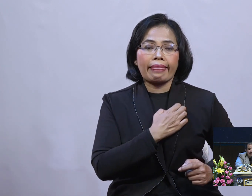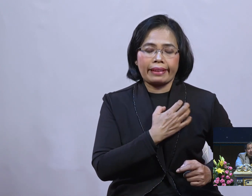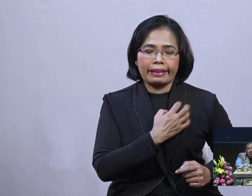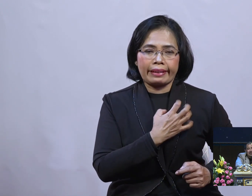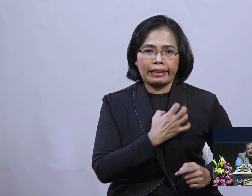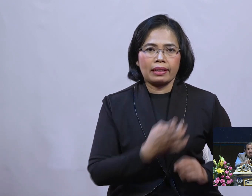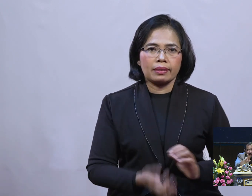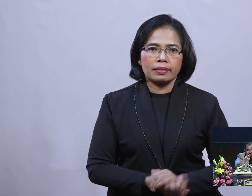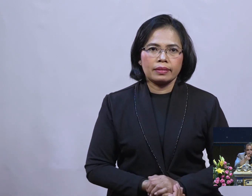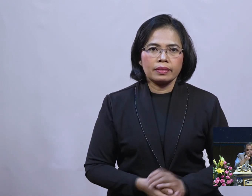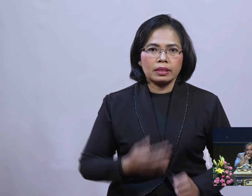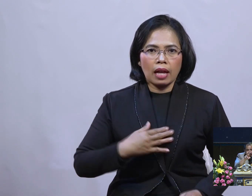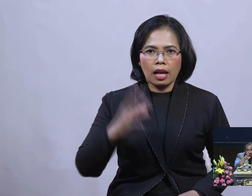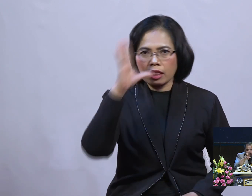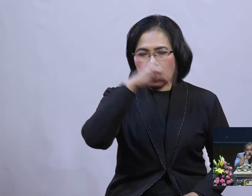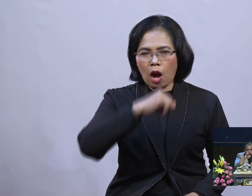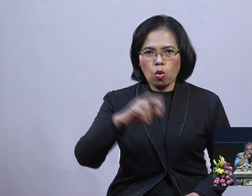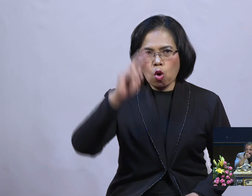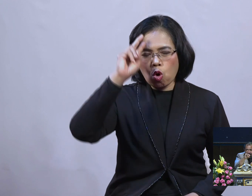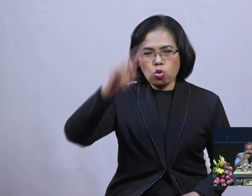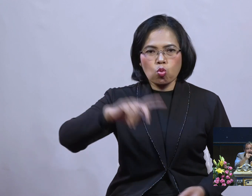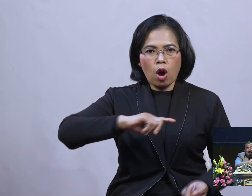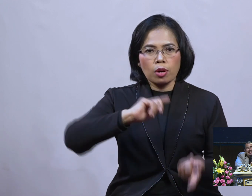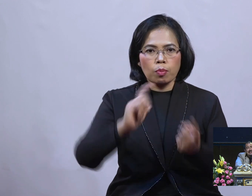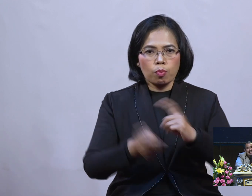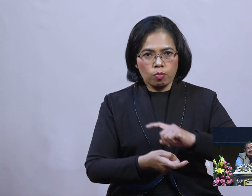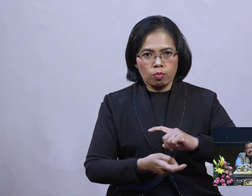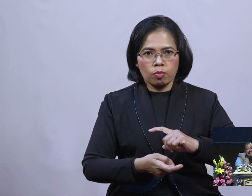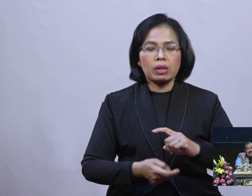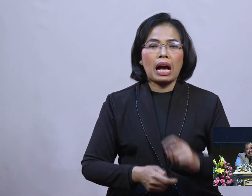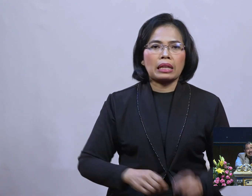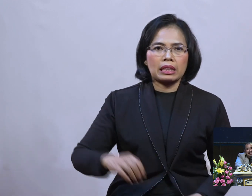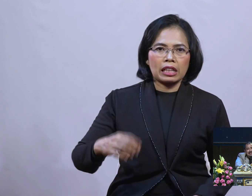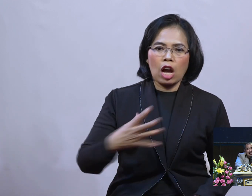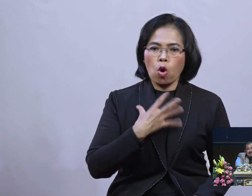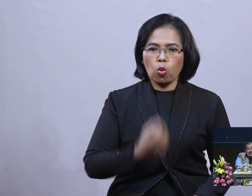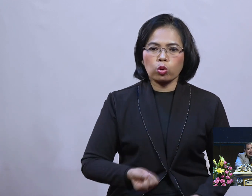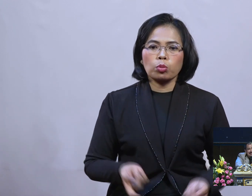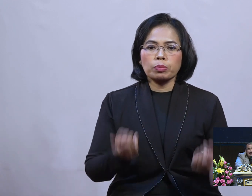Hai dan saya tahu Tuhan merobah kutuk menjadi berkaca